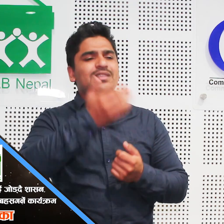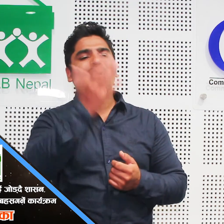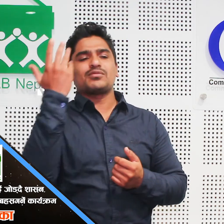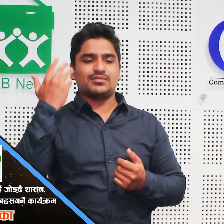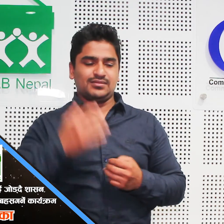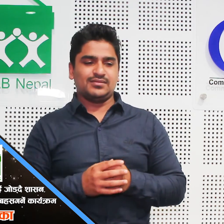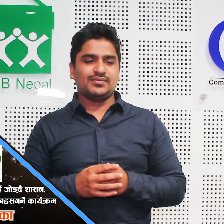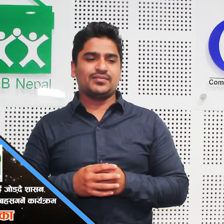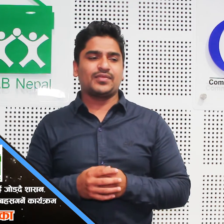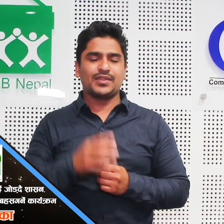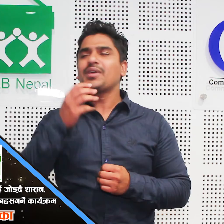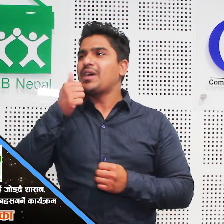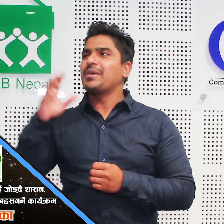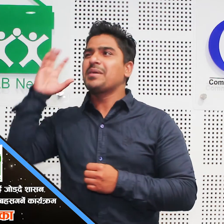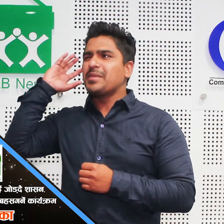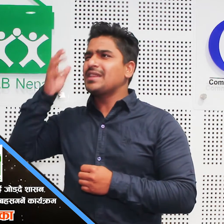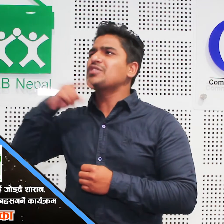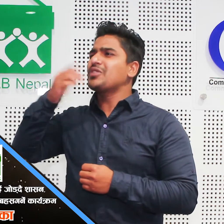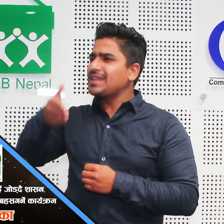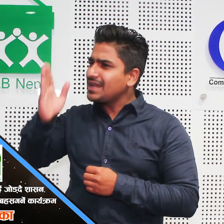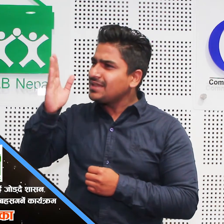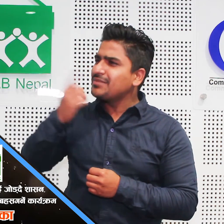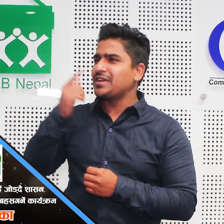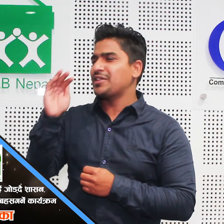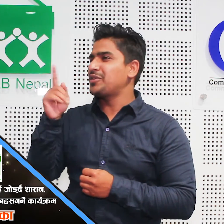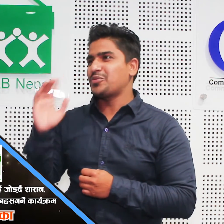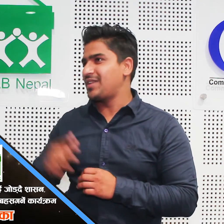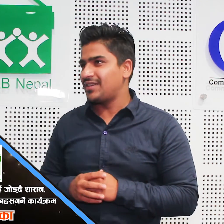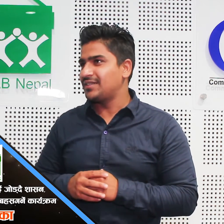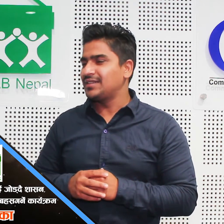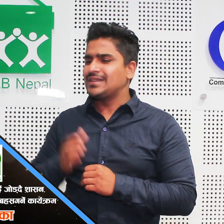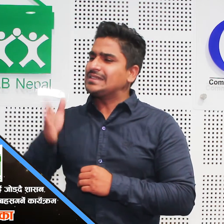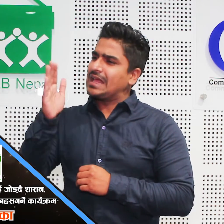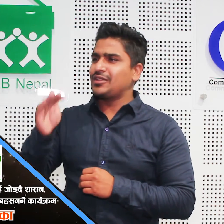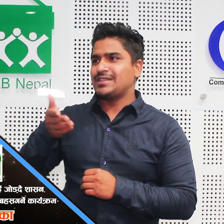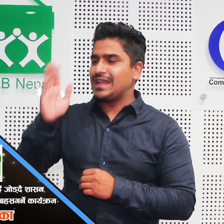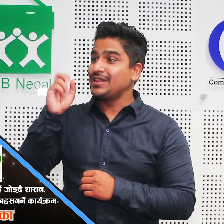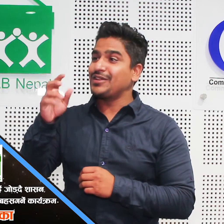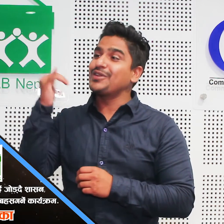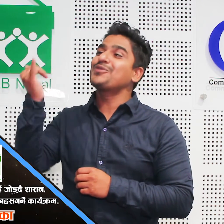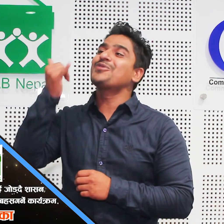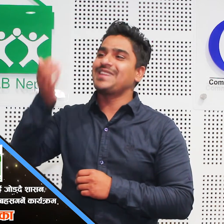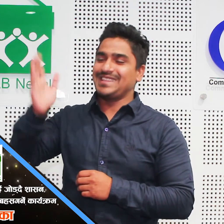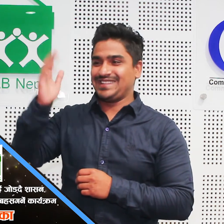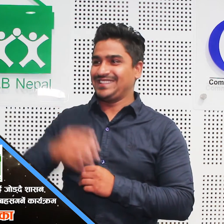हजुर? अब विदेशै नजाने भन्ने चाहिँ होइन, जान चाहिँ जाने तर घुम्नलाई मात्रै।